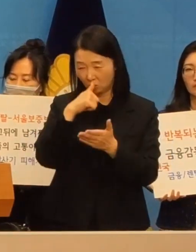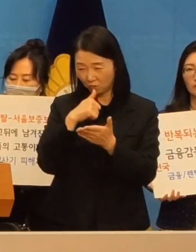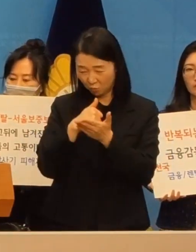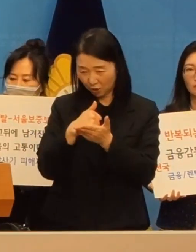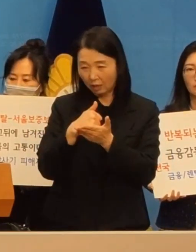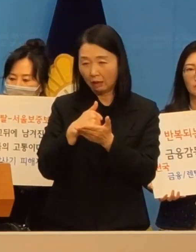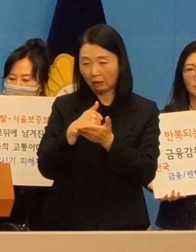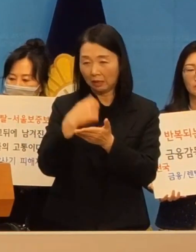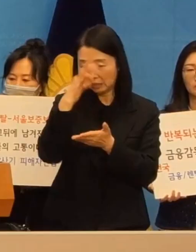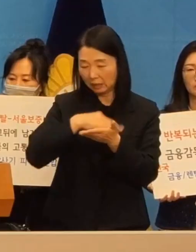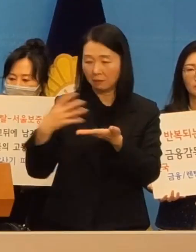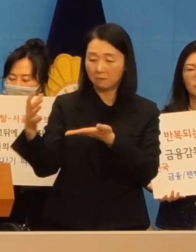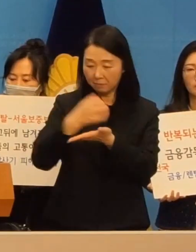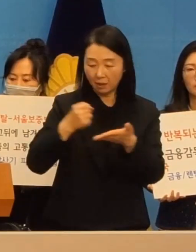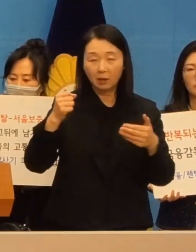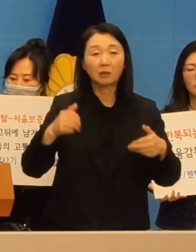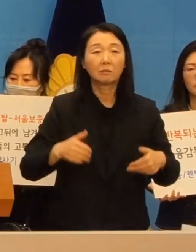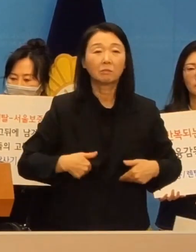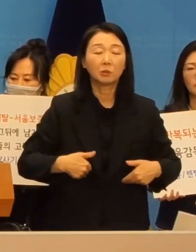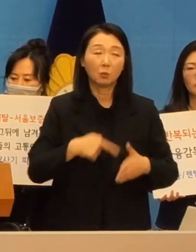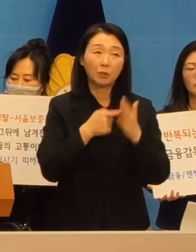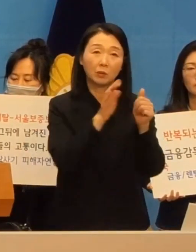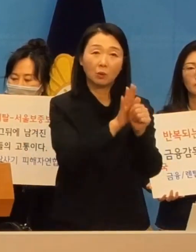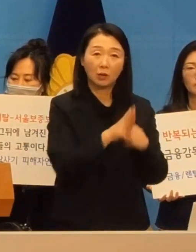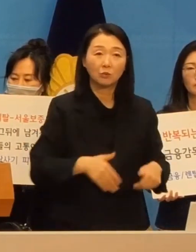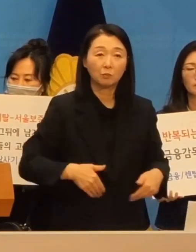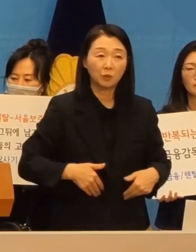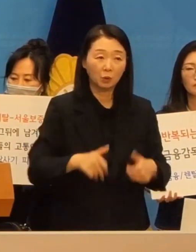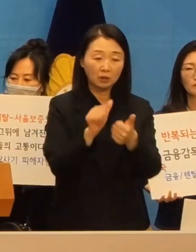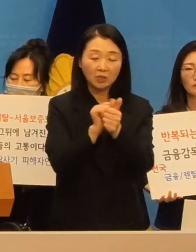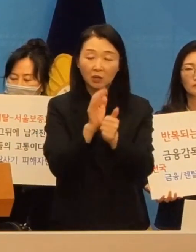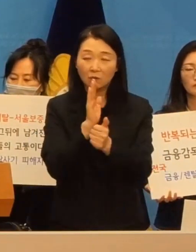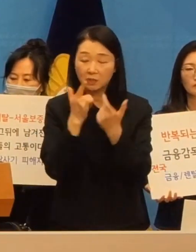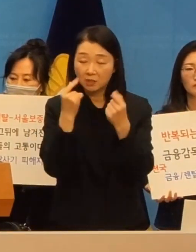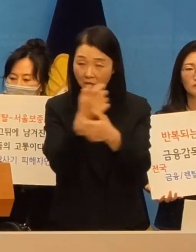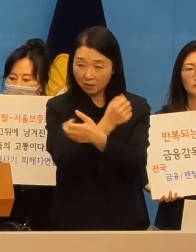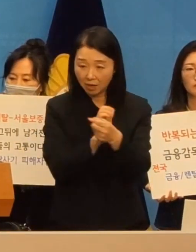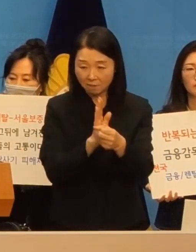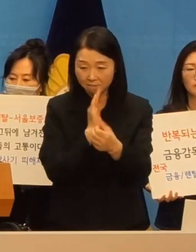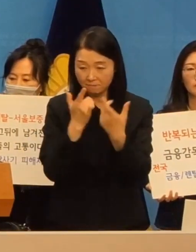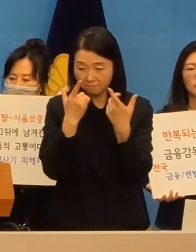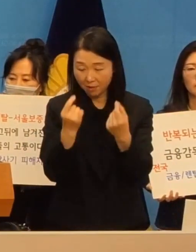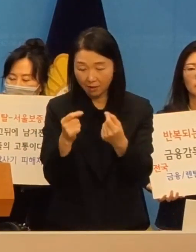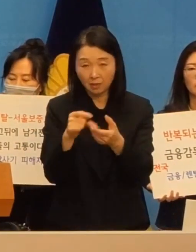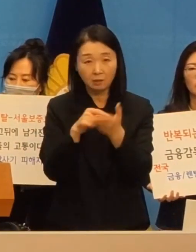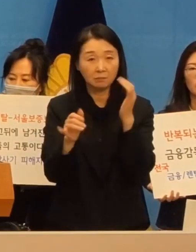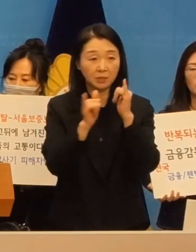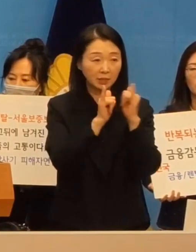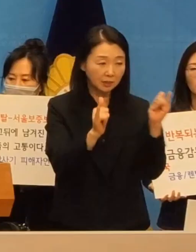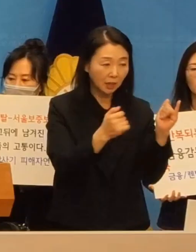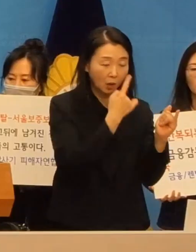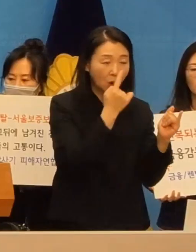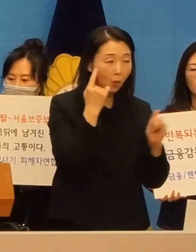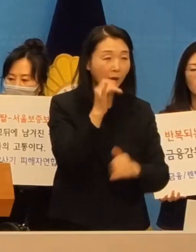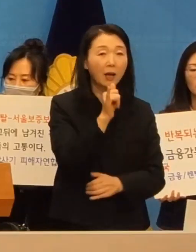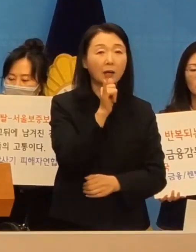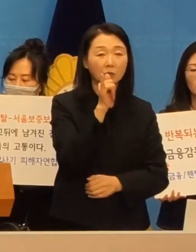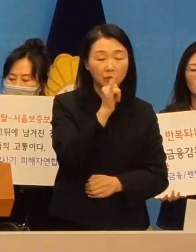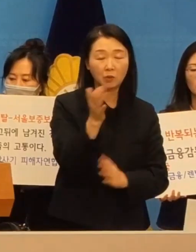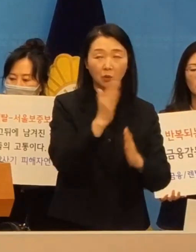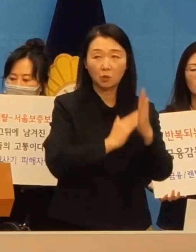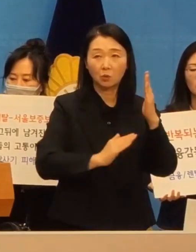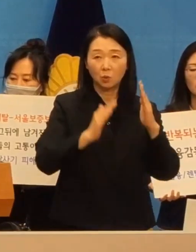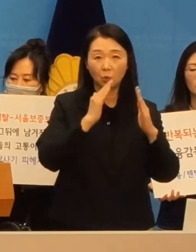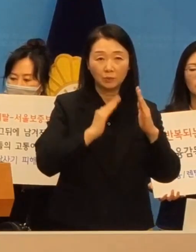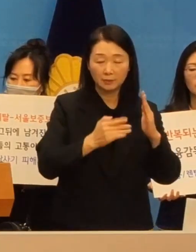합니다. 그리고 채권이 진짜인지 계약이 정상인지 피해자가 확인할 수 있도록 공적